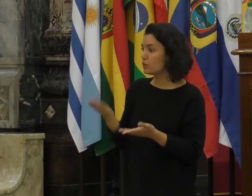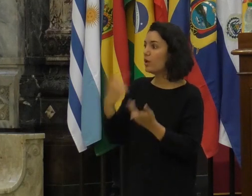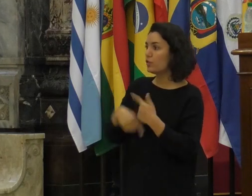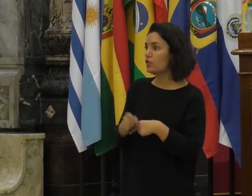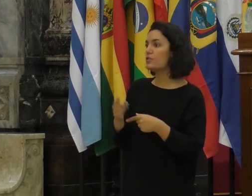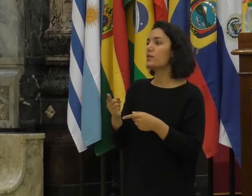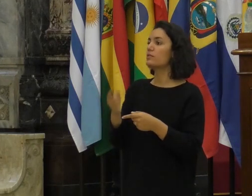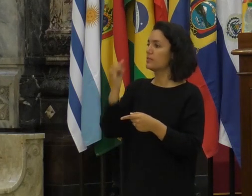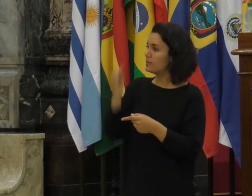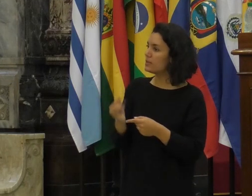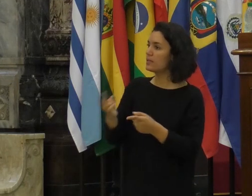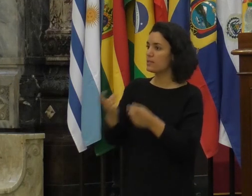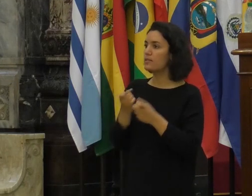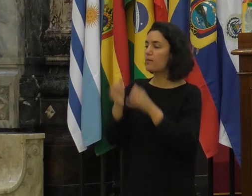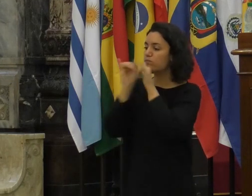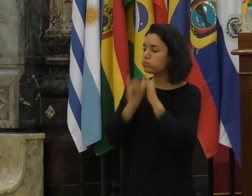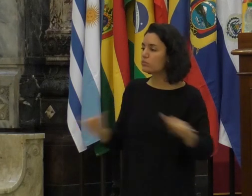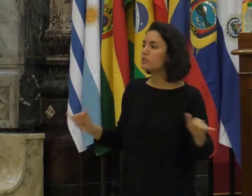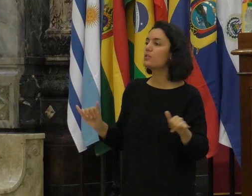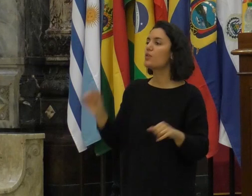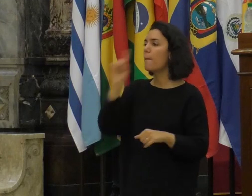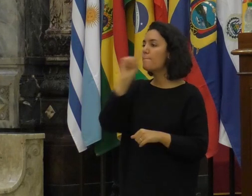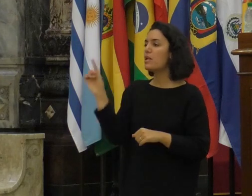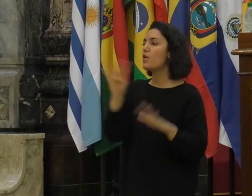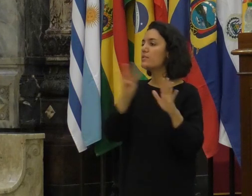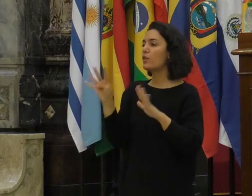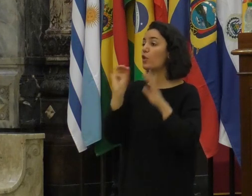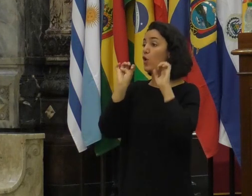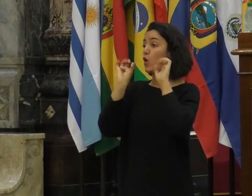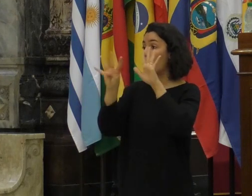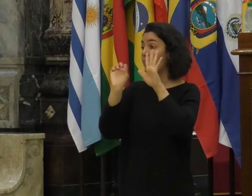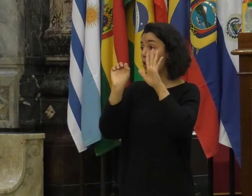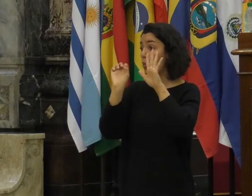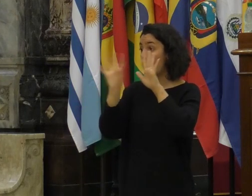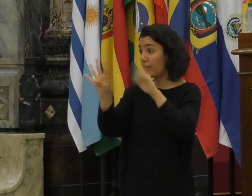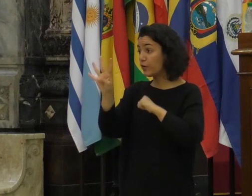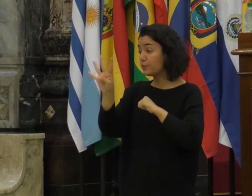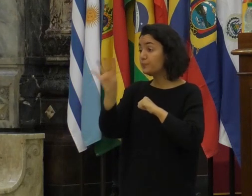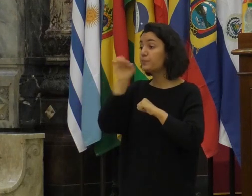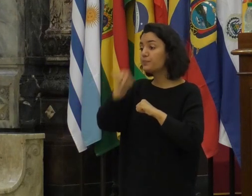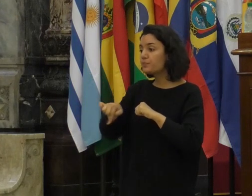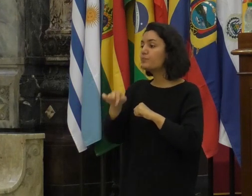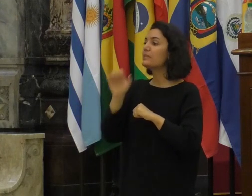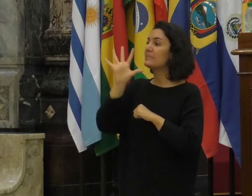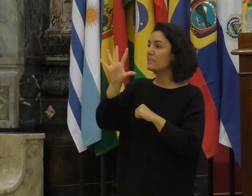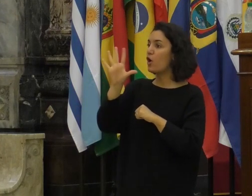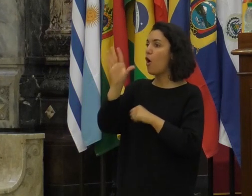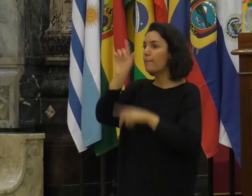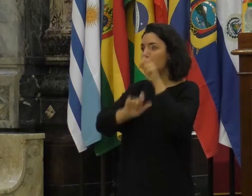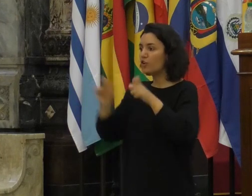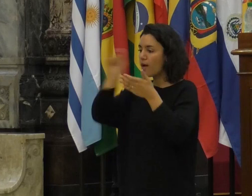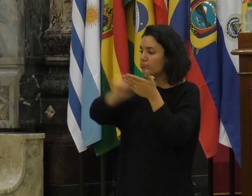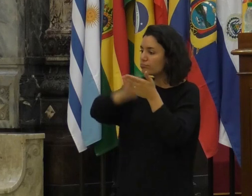recordar la publicación en 1994 conmigo y 5 colaboradores del